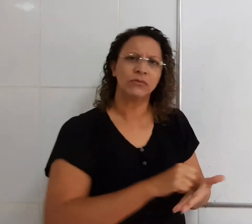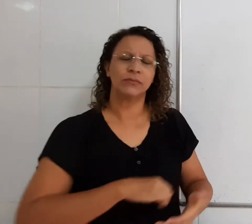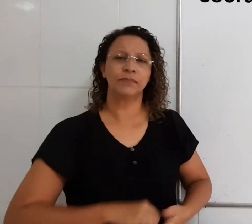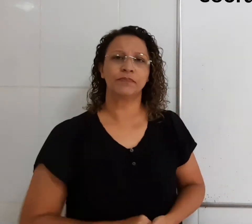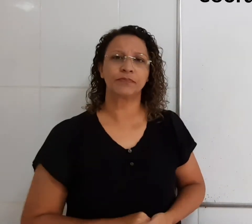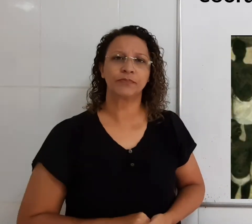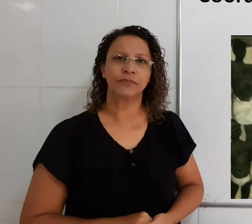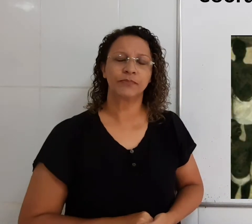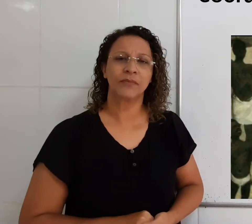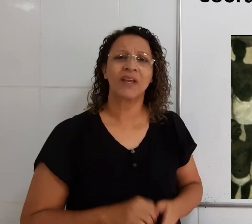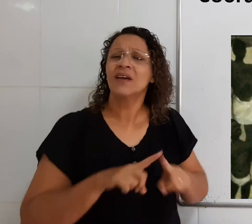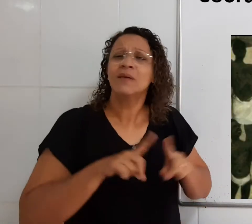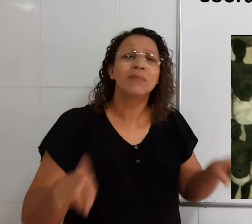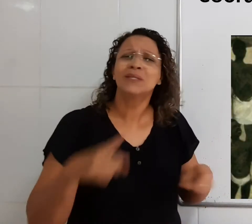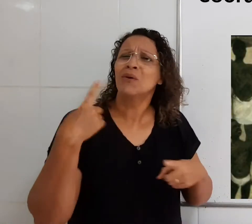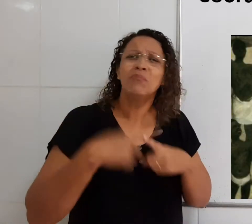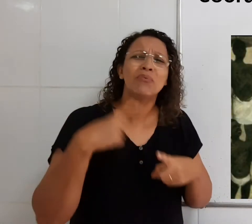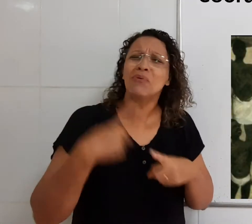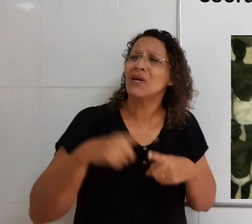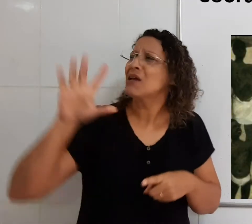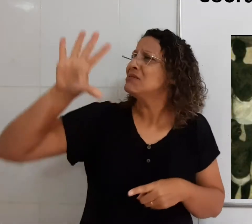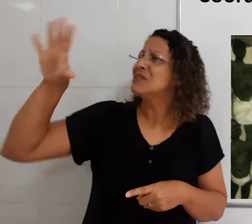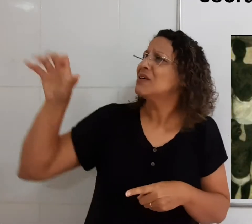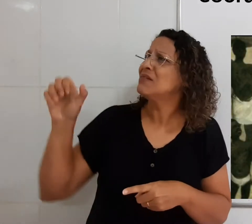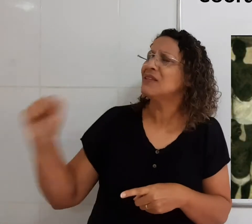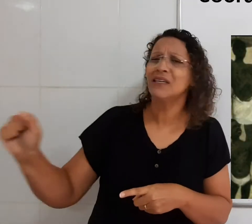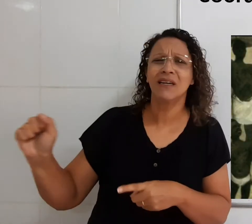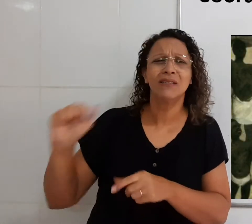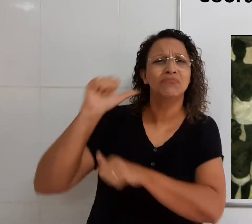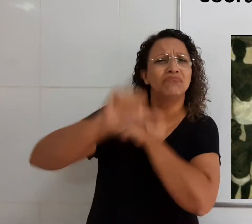Mas por que os africanos tornaram-se escravos?